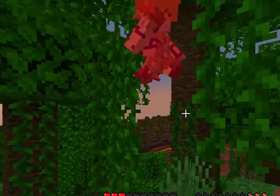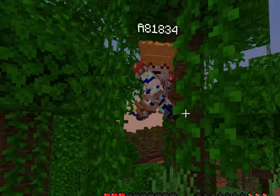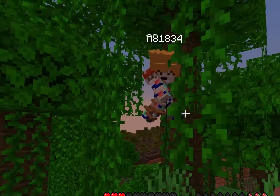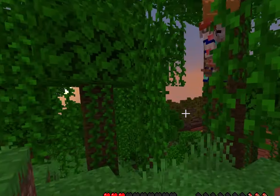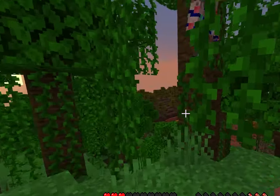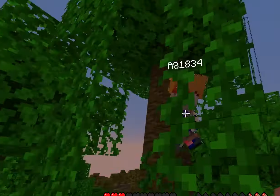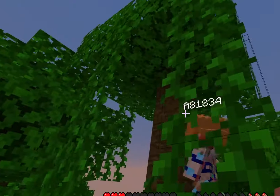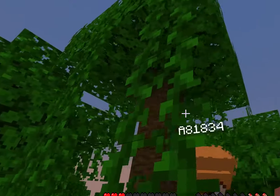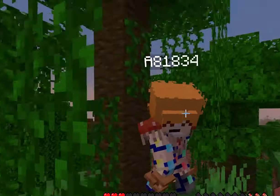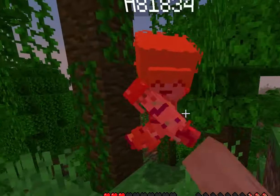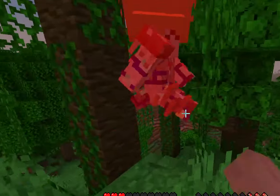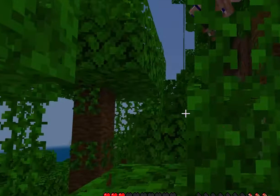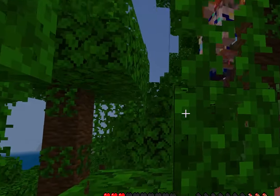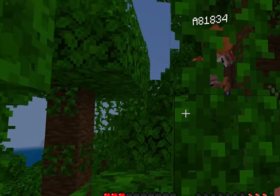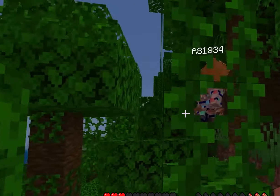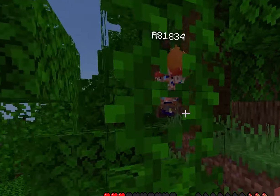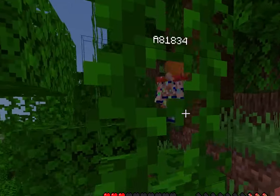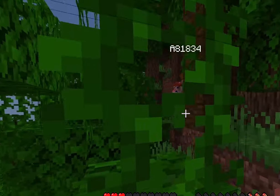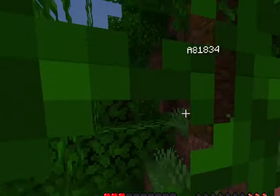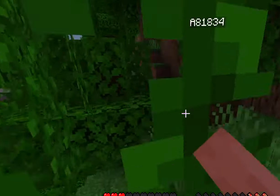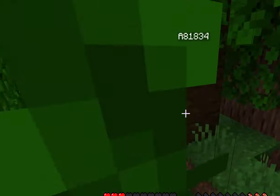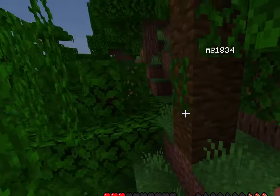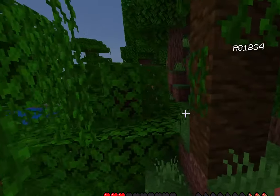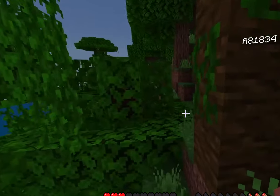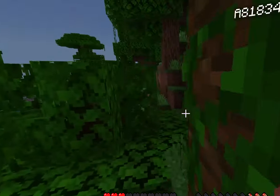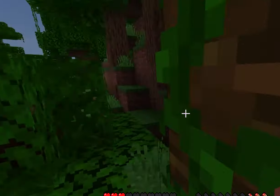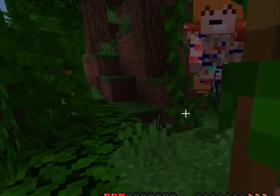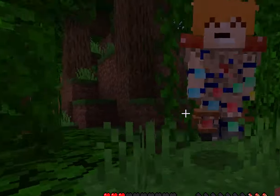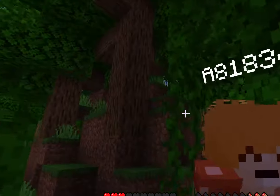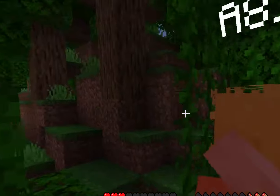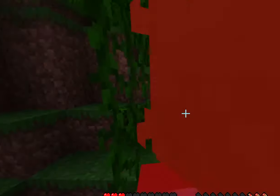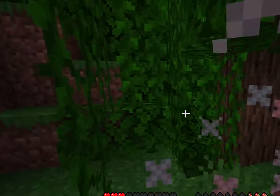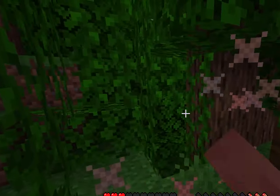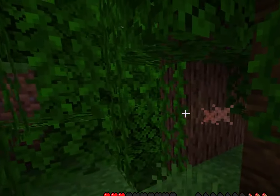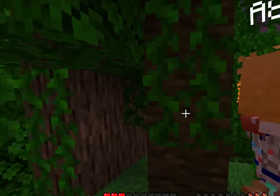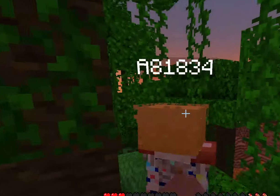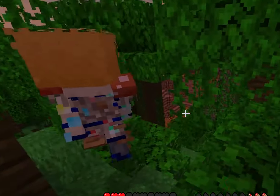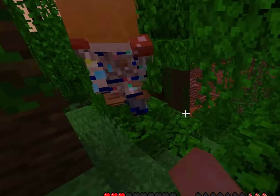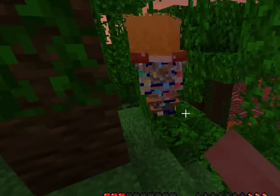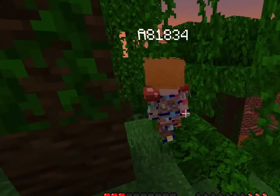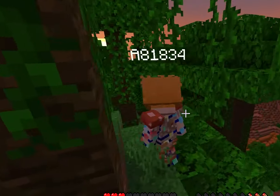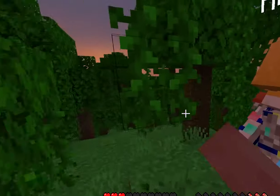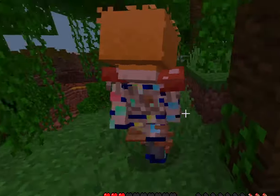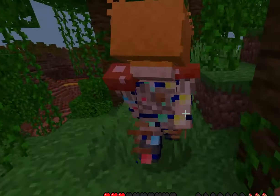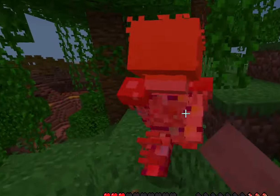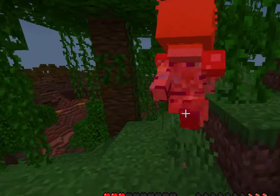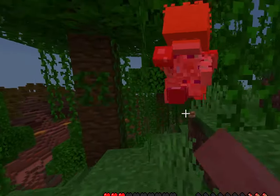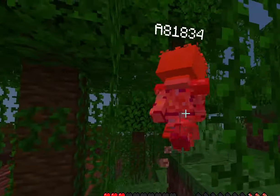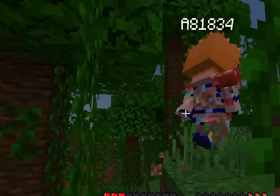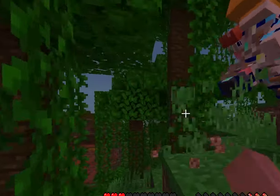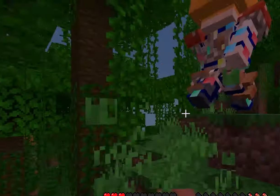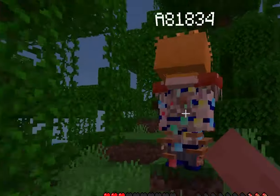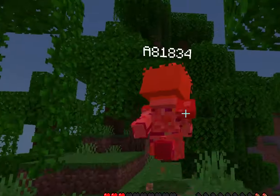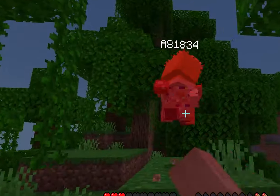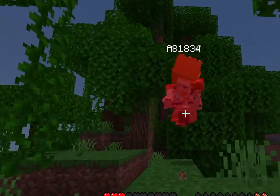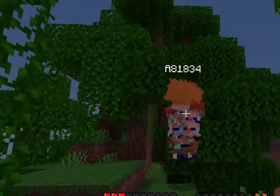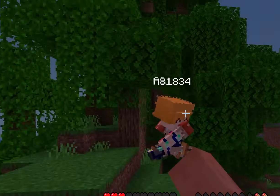気持ちいい続けてください一回続けてくださいずっとずっとやりますずっと続けてくださいずっと続けてくださいずっといきます